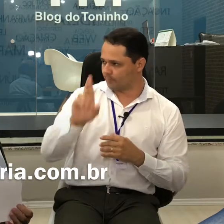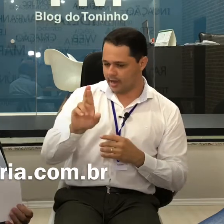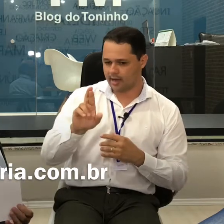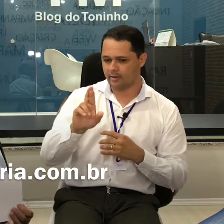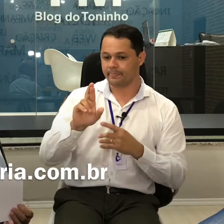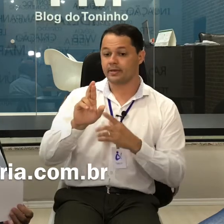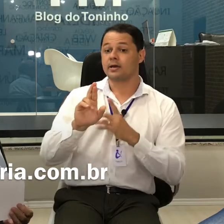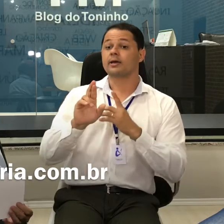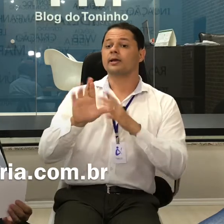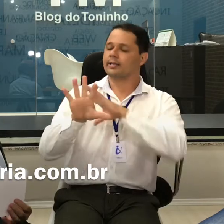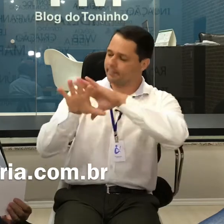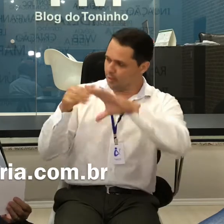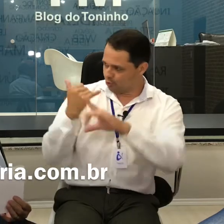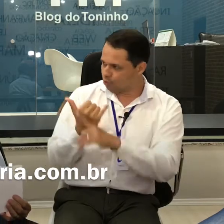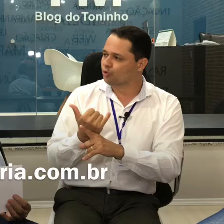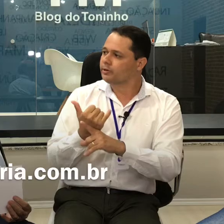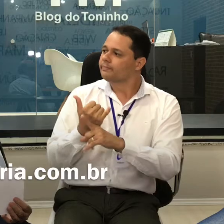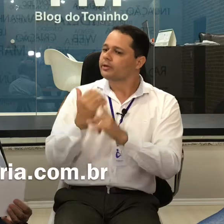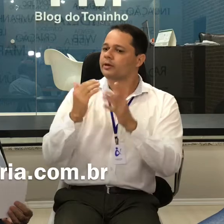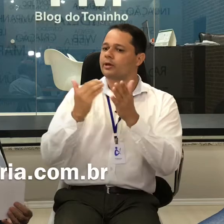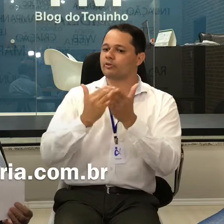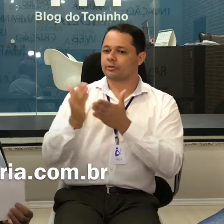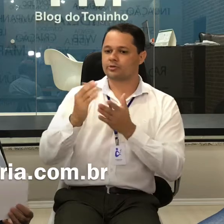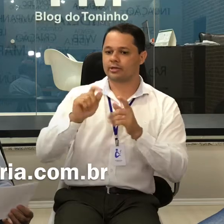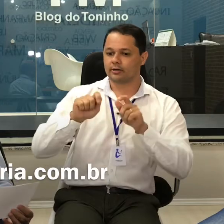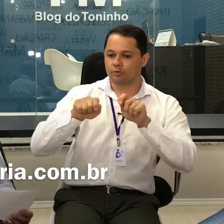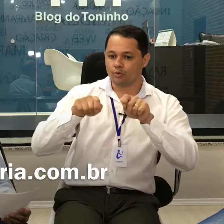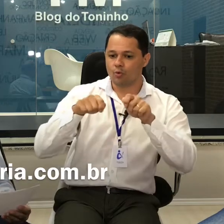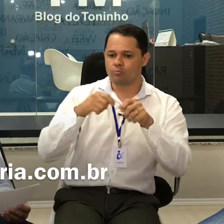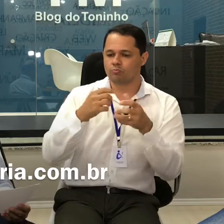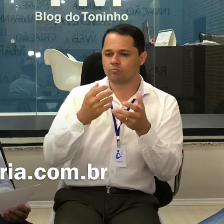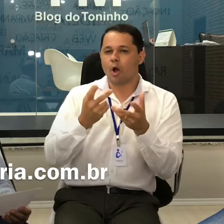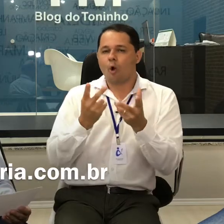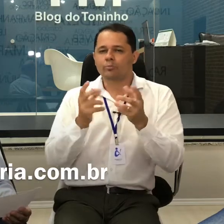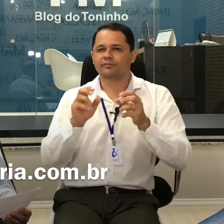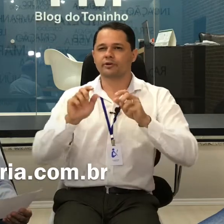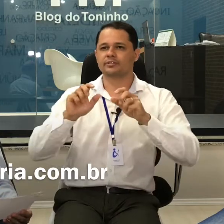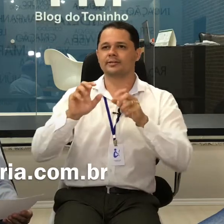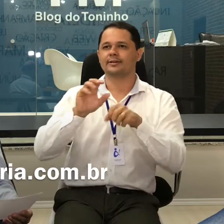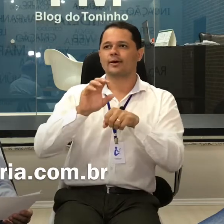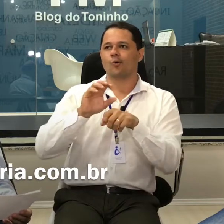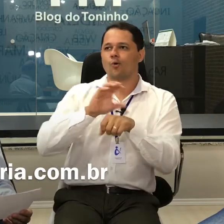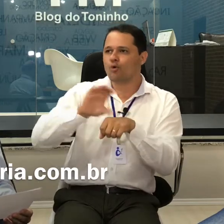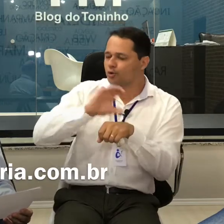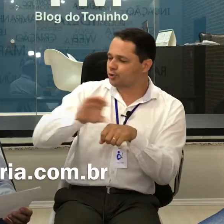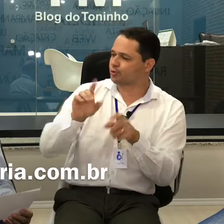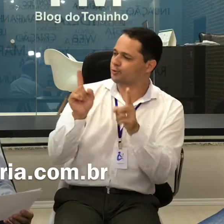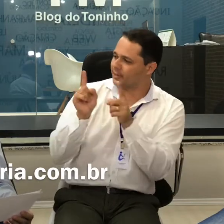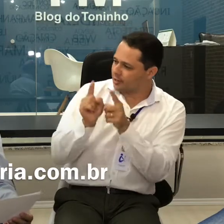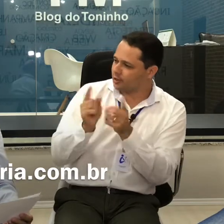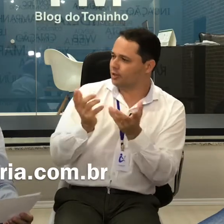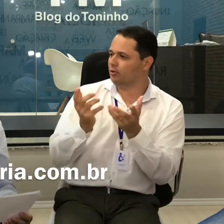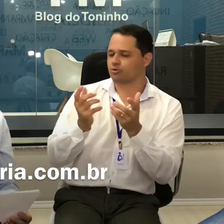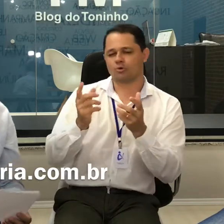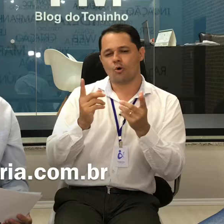kids.libraria.com.br e também no YouTube. E nós estamos criando como se fossem cursos pequenininhos